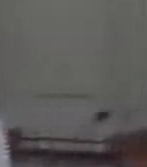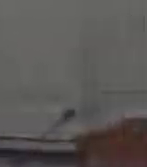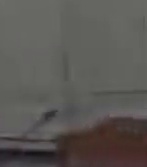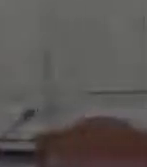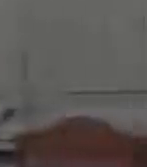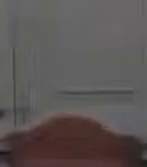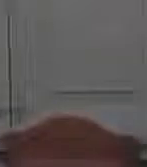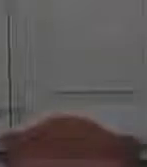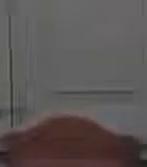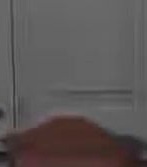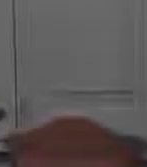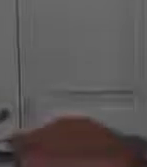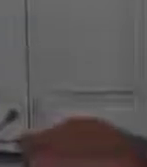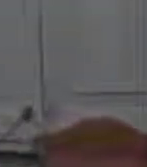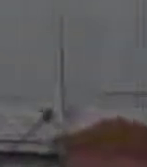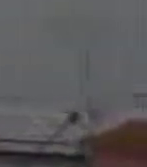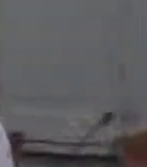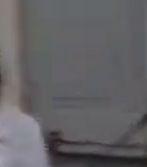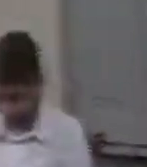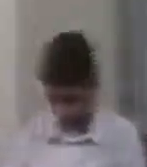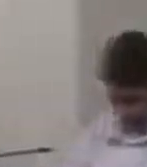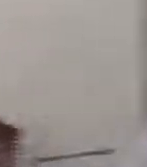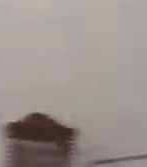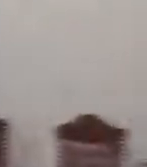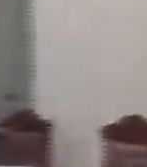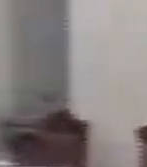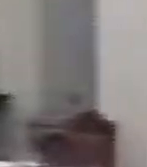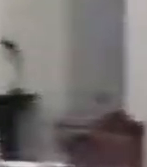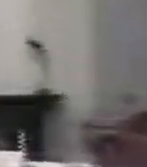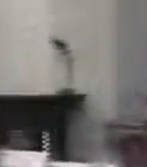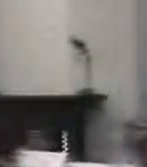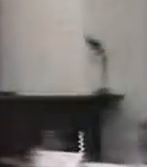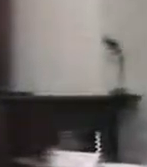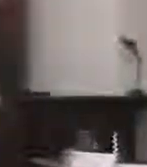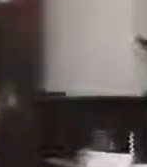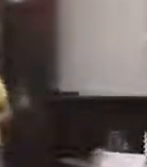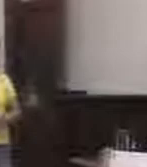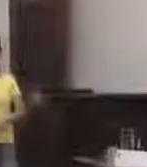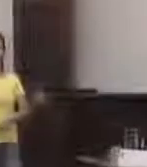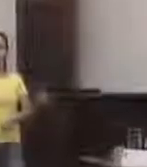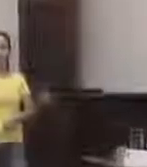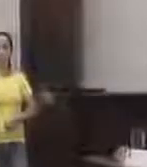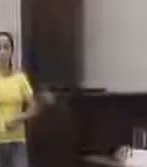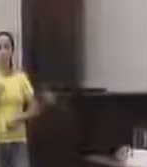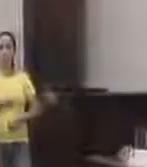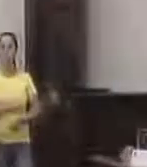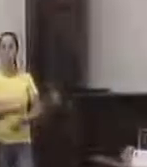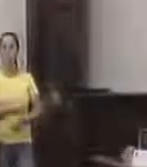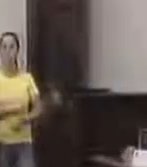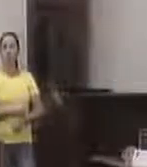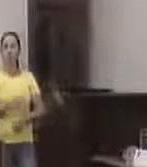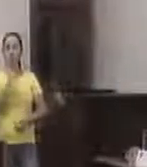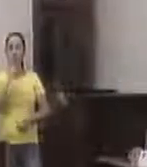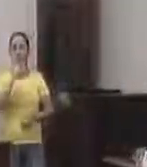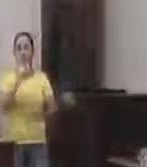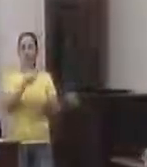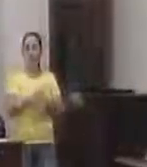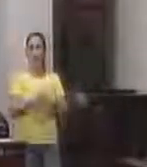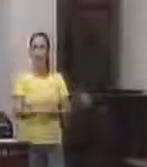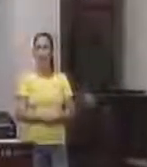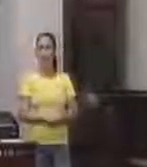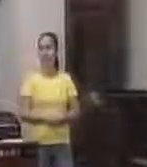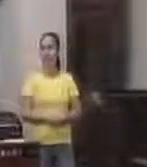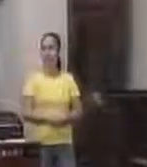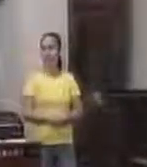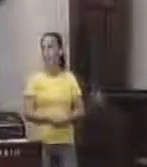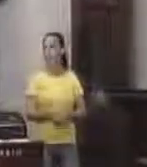David Nogueira. Fabiano Vasconcelos. Presente. Fábio Antônio Pires Jorge. Justificado.